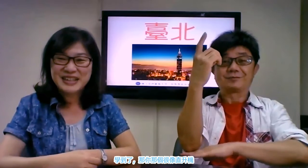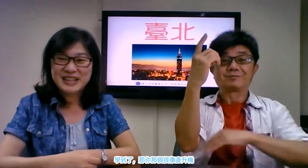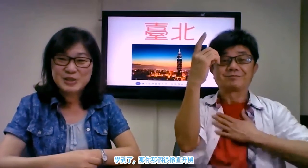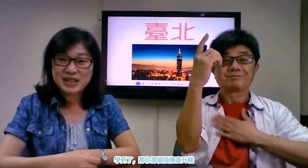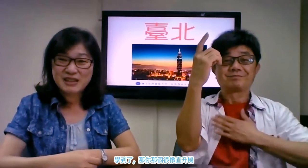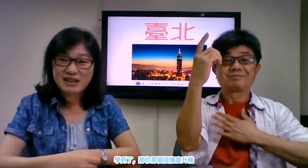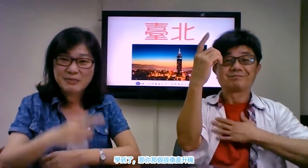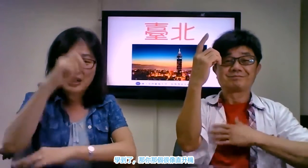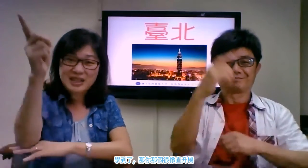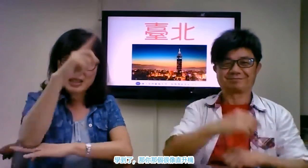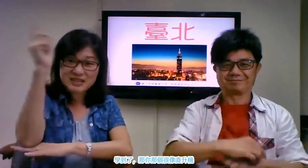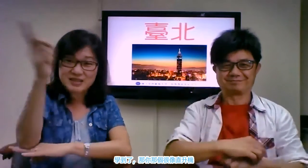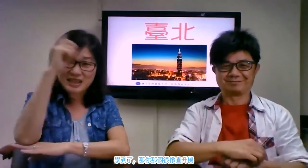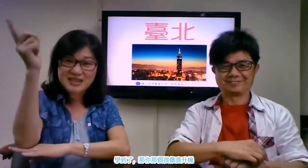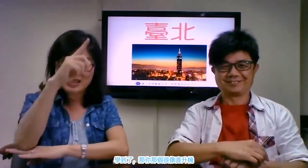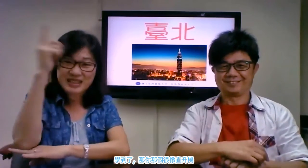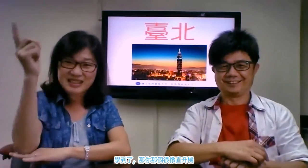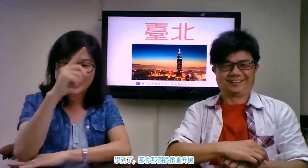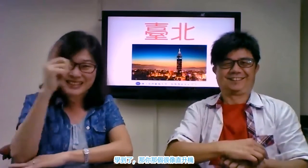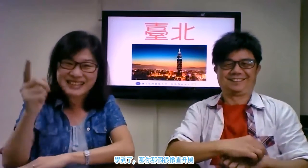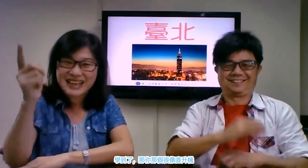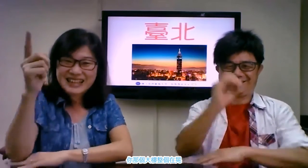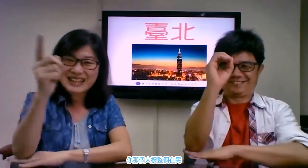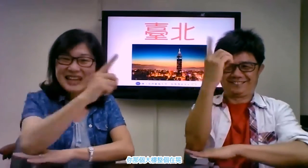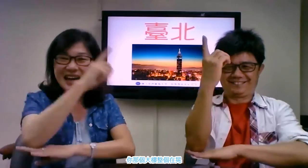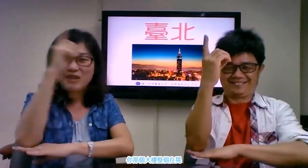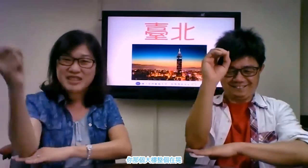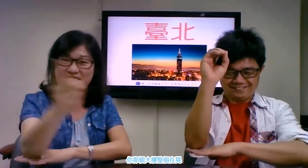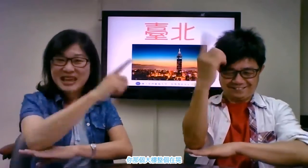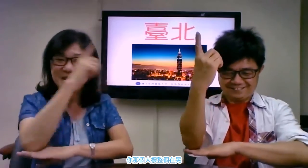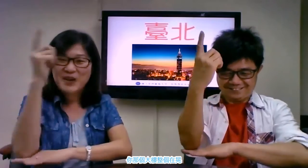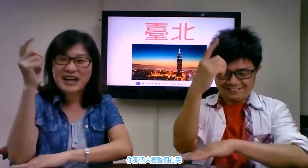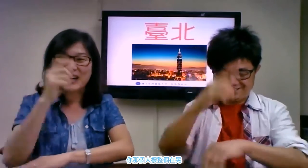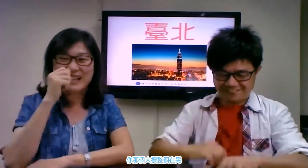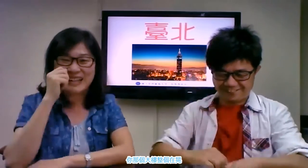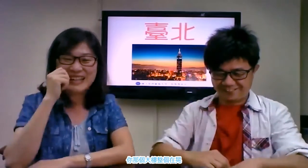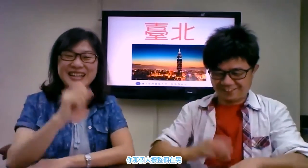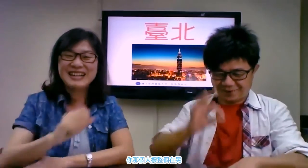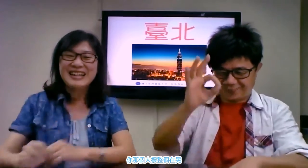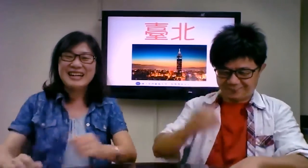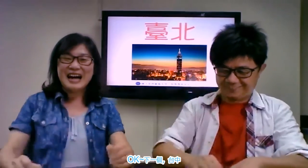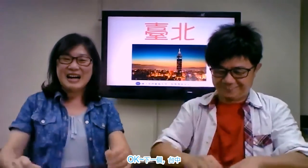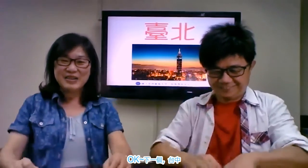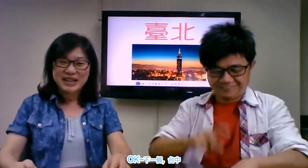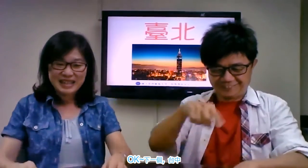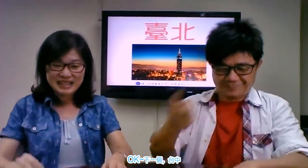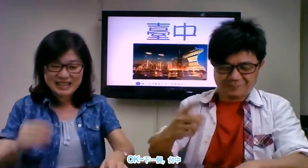学到了，阿嬷，你那个很像直升机，你那个大楼整个在晃。好 ，OK， 下一